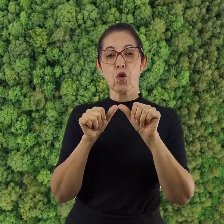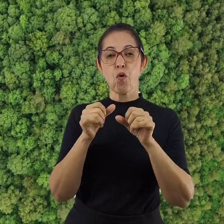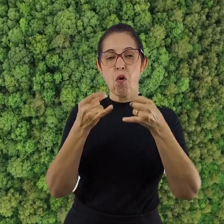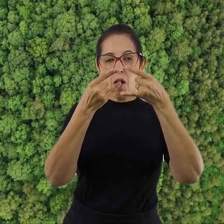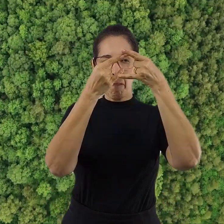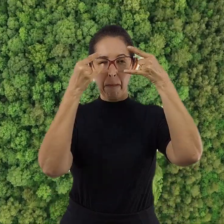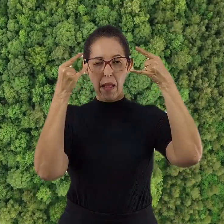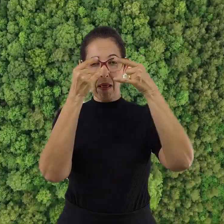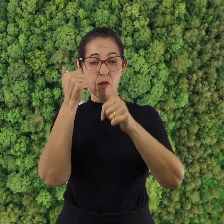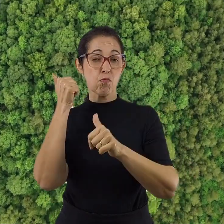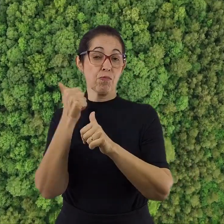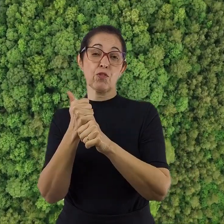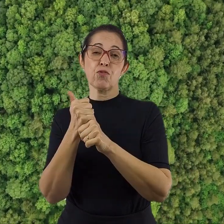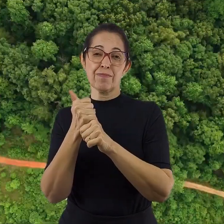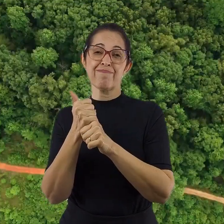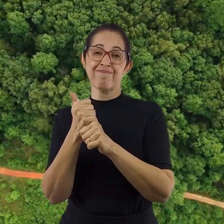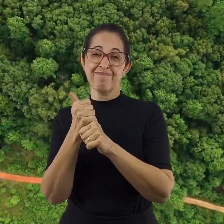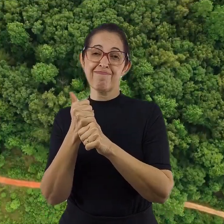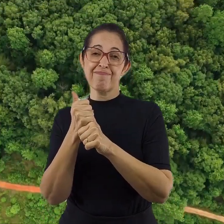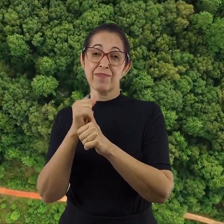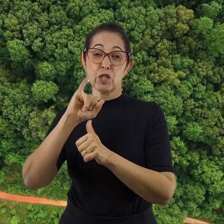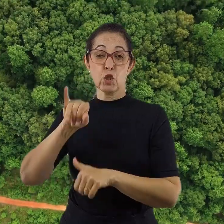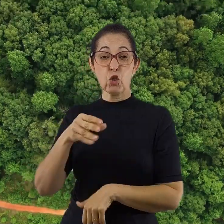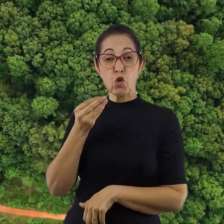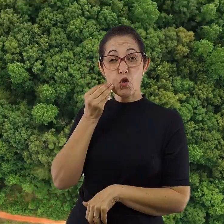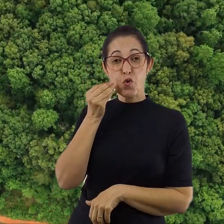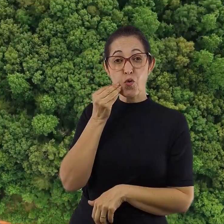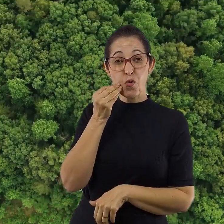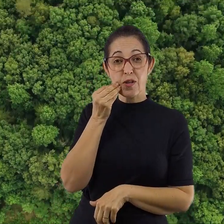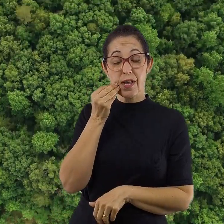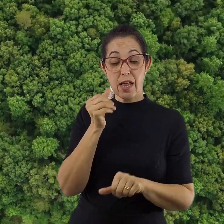Tanto é que ele vendeu, ele trocou.